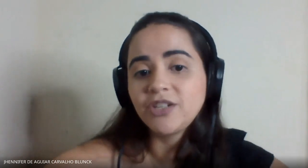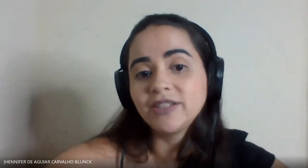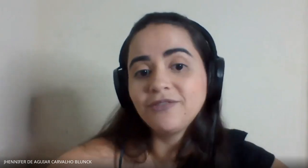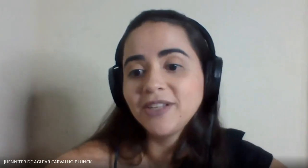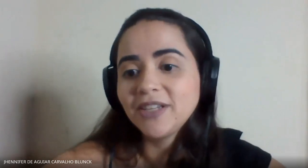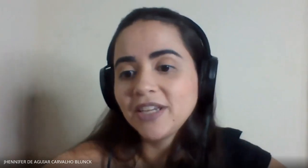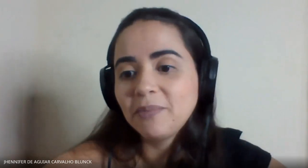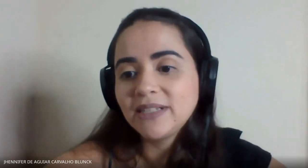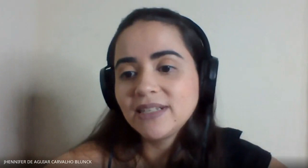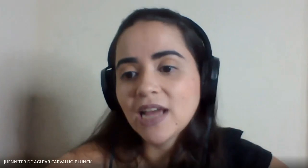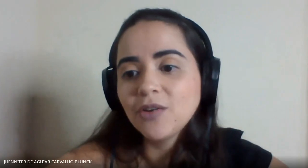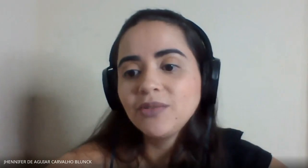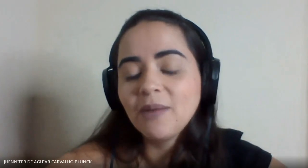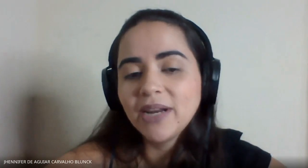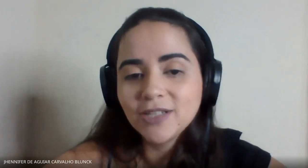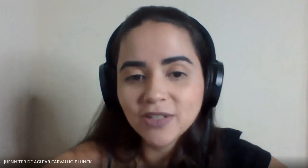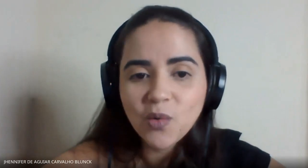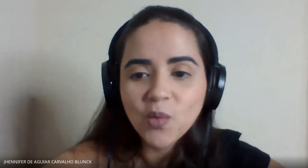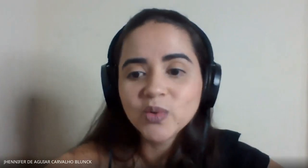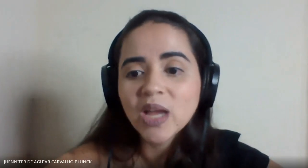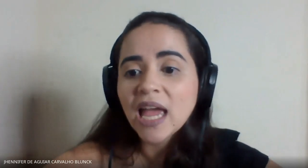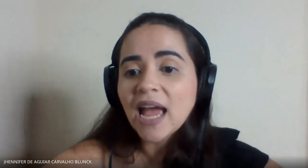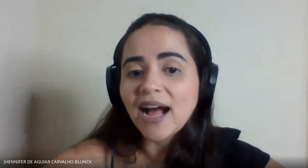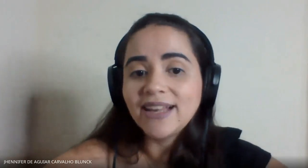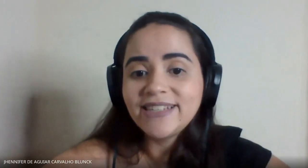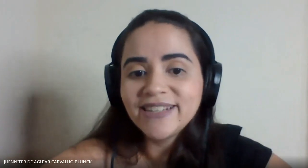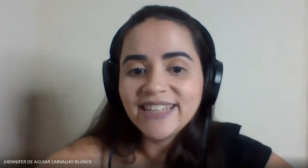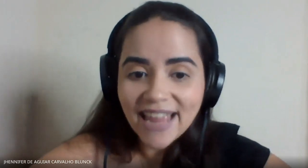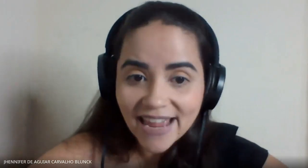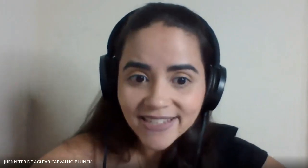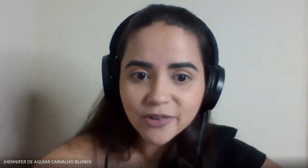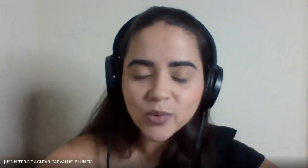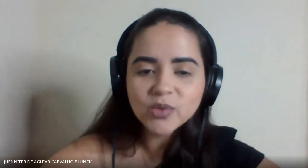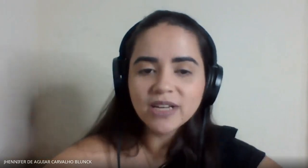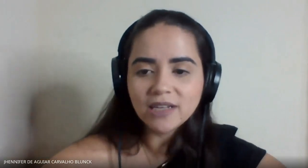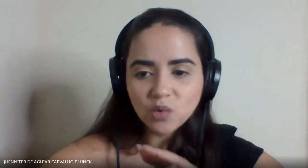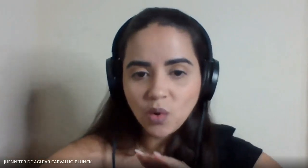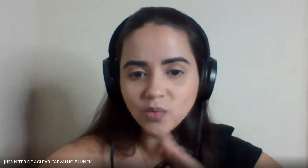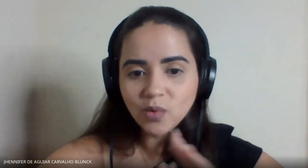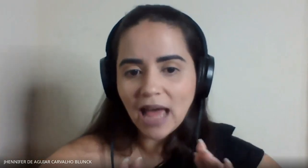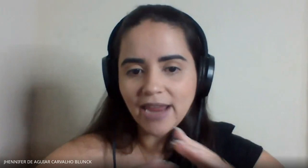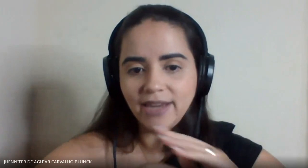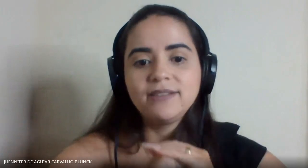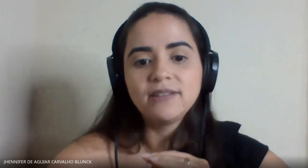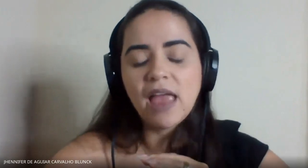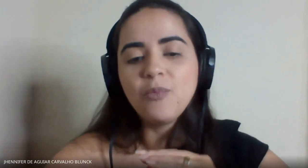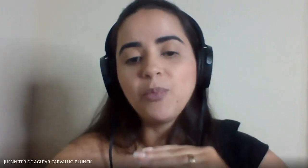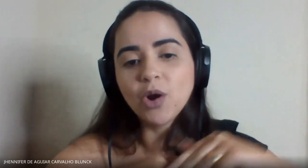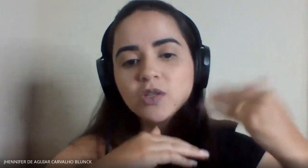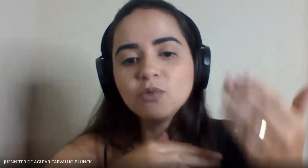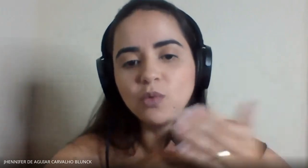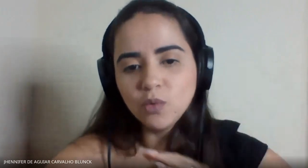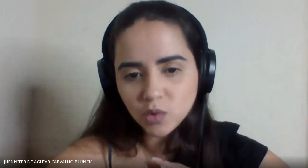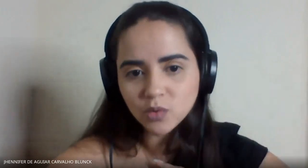O Alexandre está falando aqui que presencial não dá para eles fazer o curso. Alexandre, esse curso vai ser todo online. É